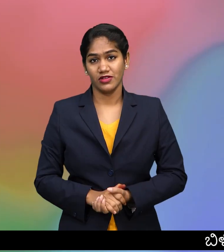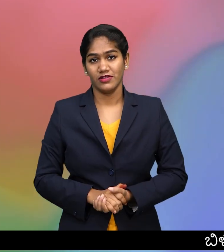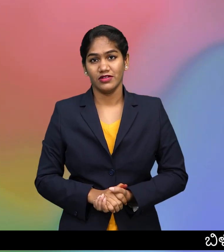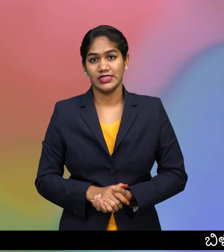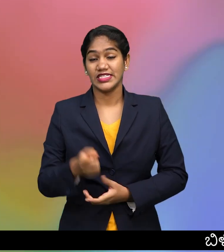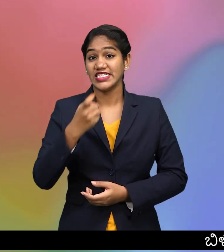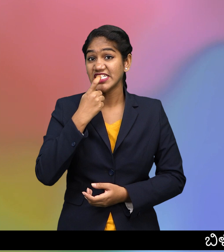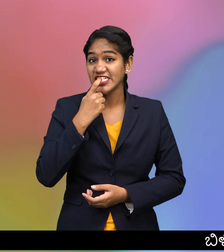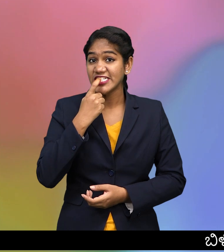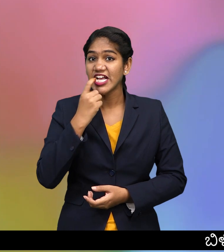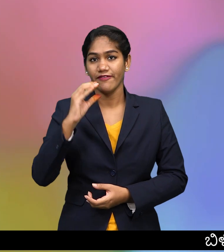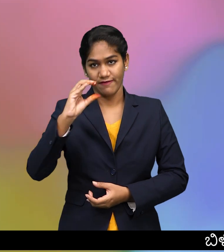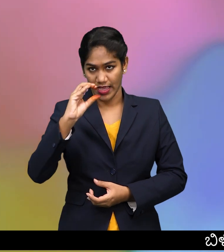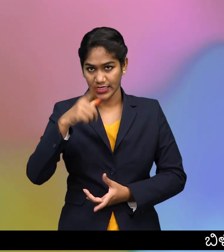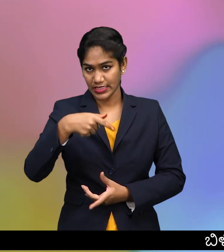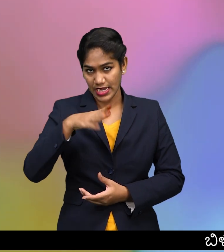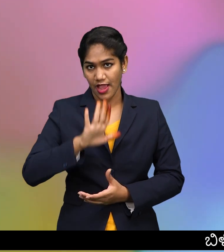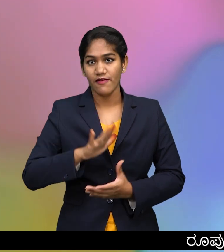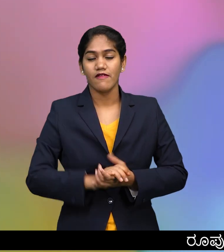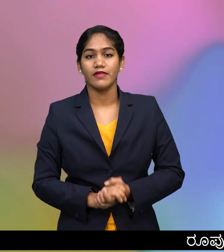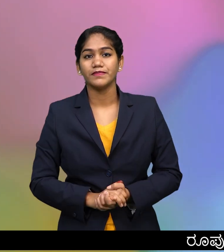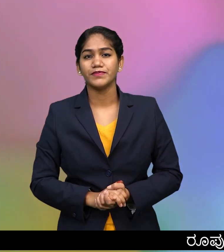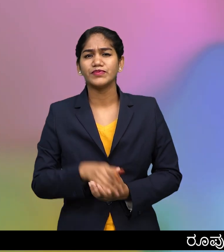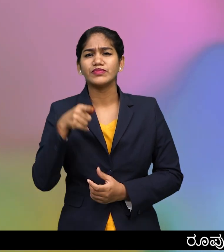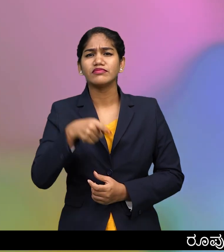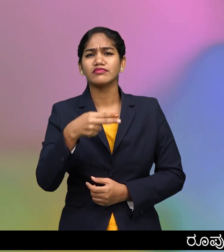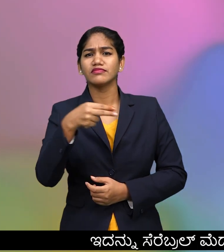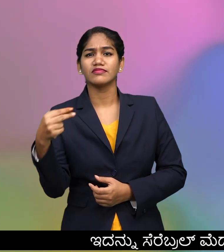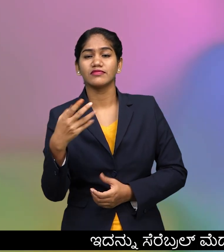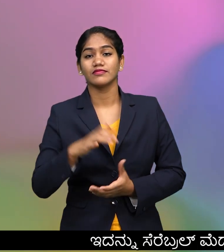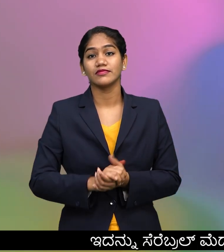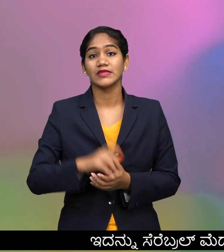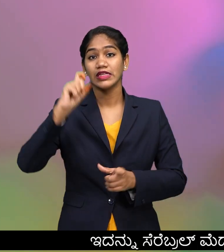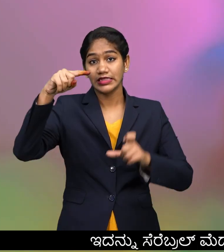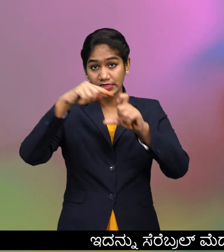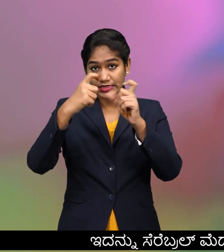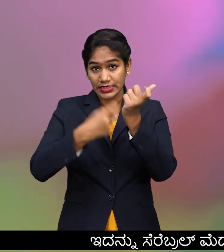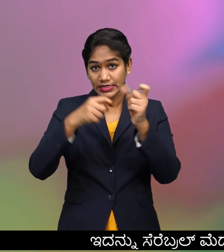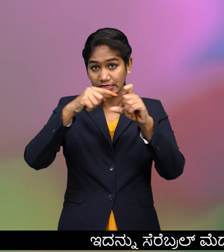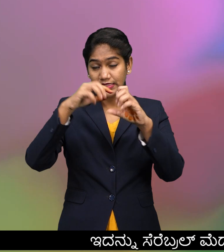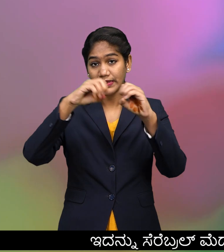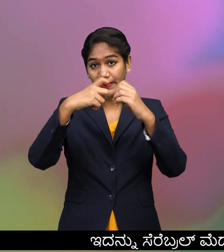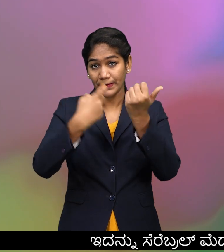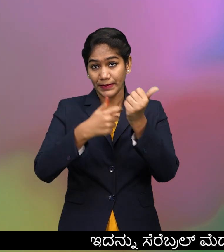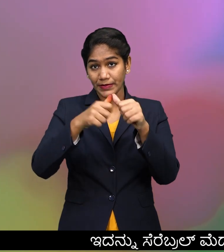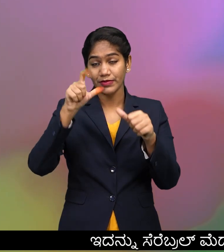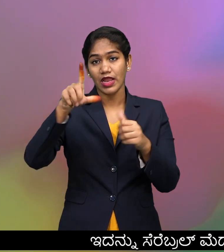ಬಿಳಿ ದ್ರವ್ಯದಿಂದ ರೂಪುಗೊಂಡಿದೆ ಮತ್ತು ಇದನ್ನು ಸೆರೆಬ್ರಲ್ ಮೆಡ್ಯುಲಾ ಎಂದು